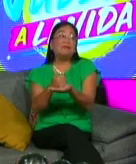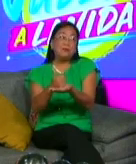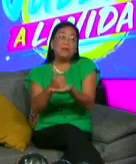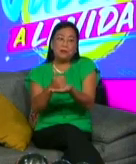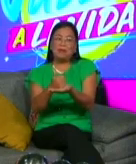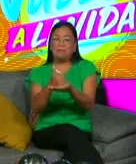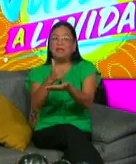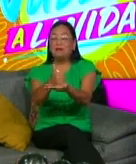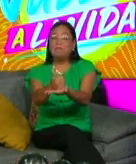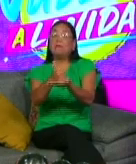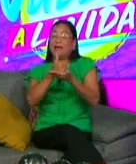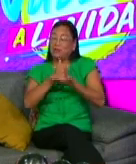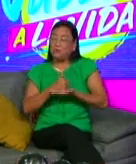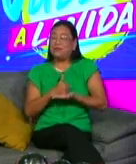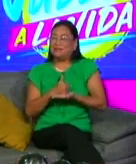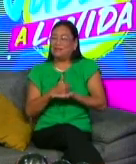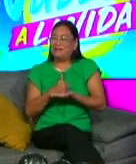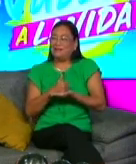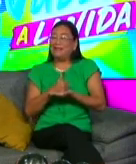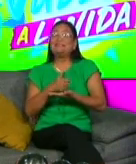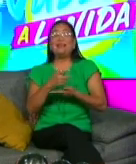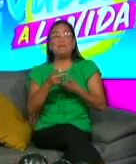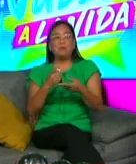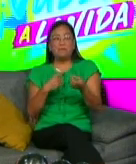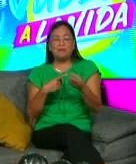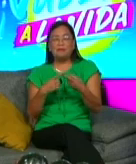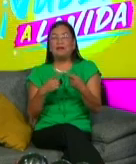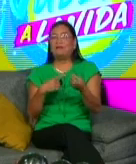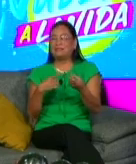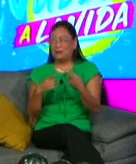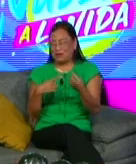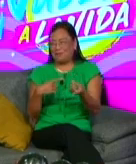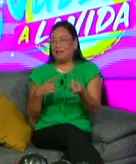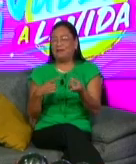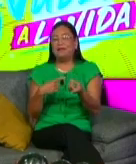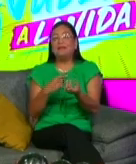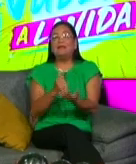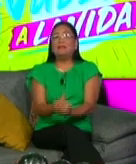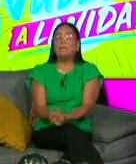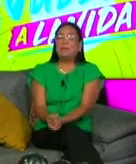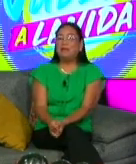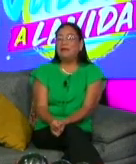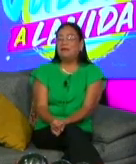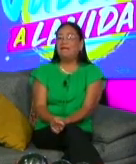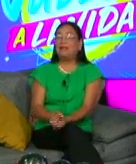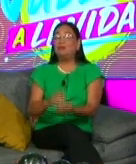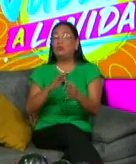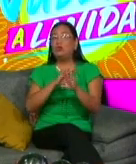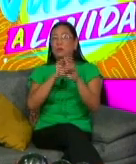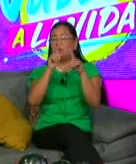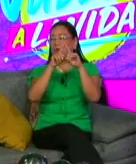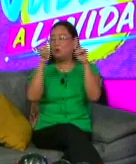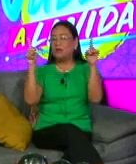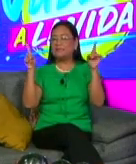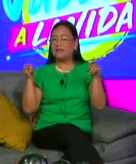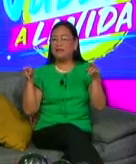ayuda, yo también me ayudas. Es el movimiento, la direccionalidad. También, es en dónde ubico yo la seña.